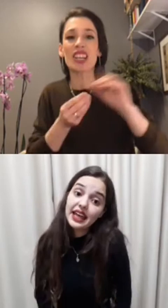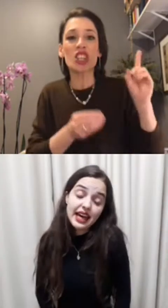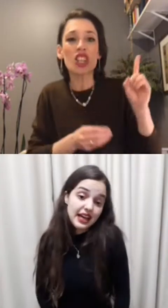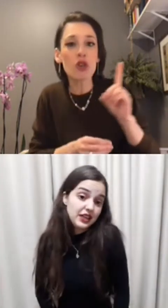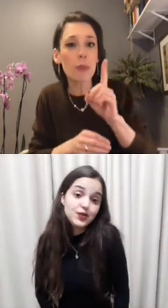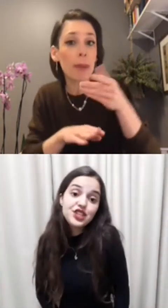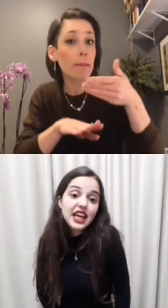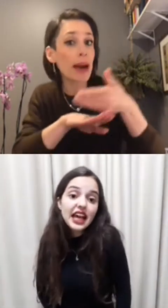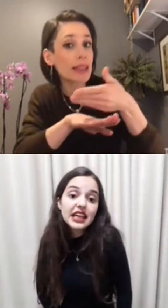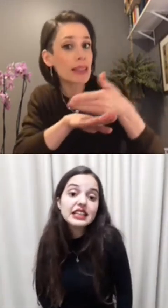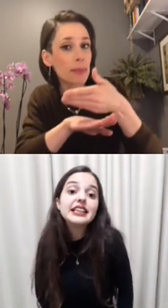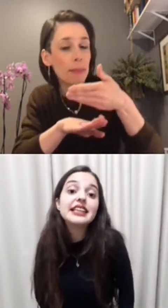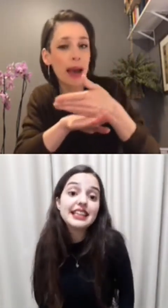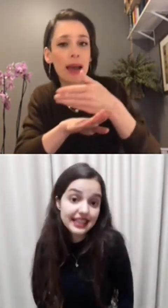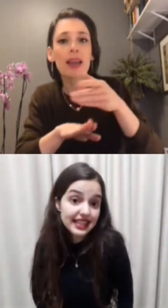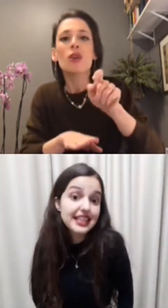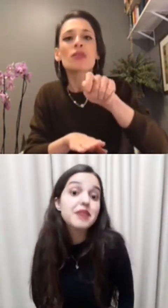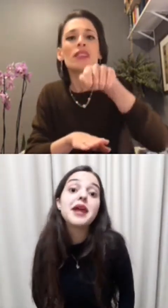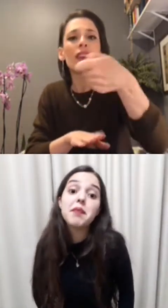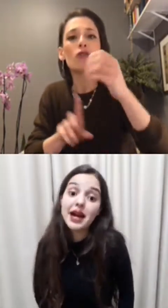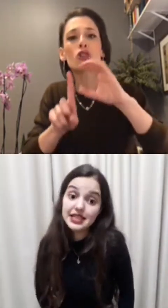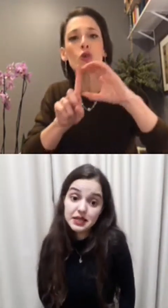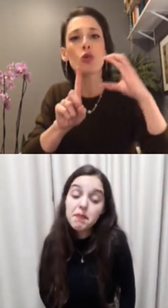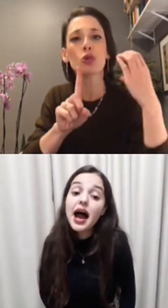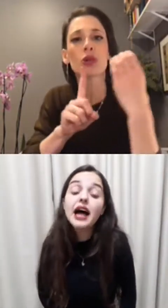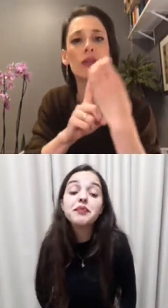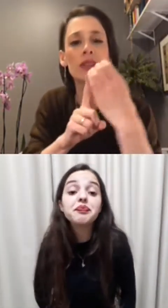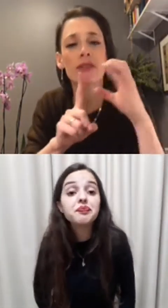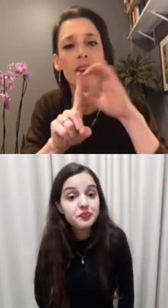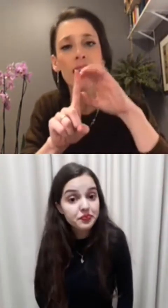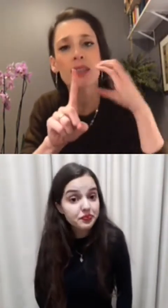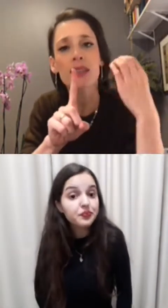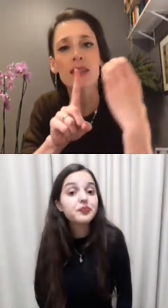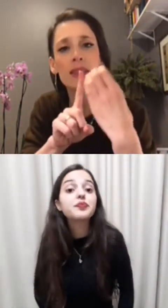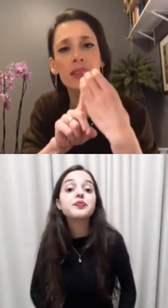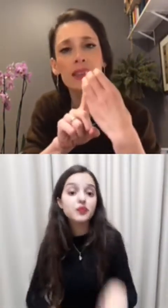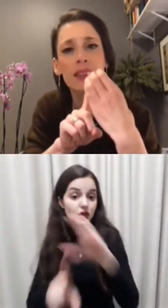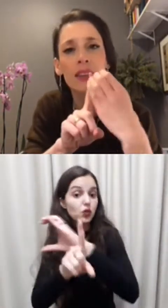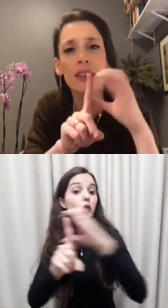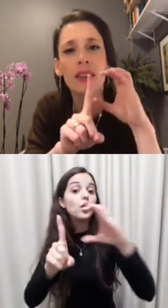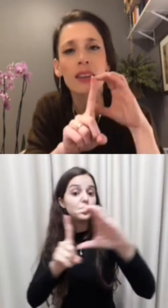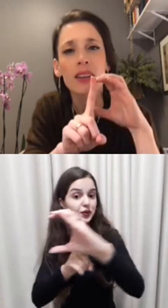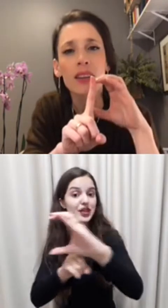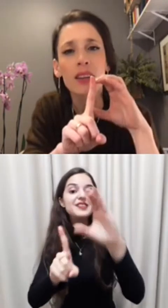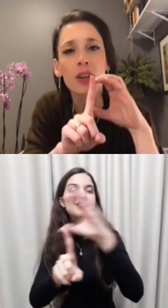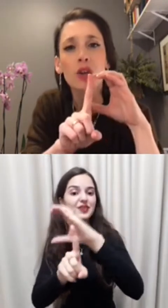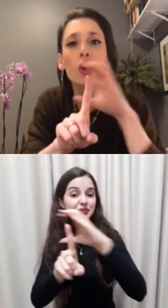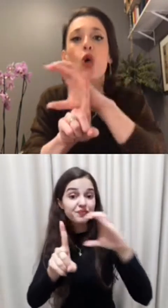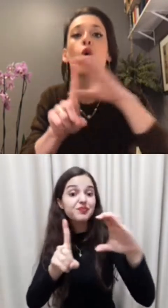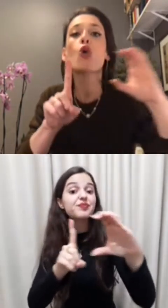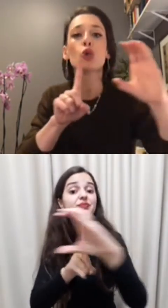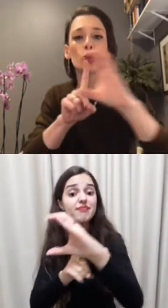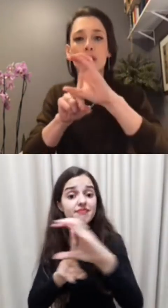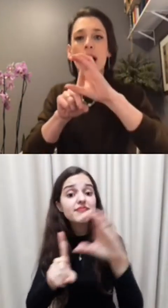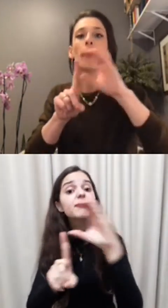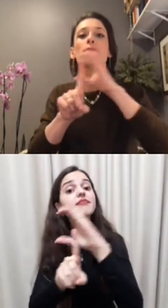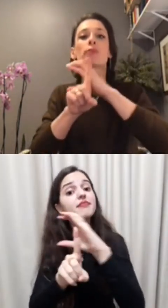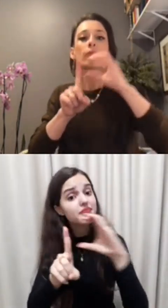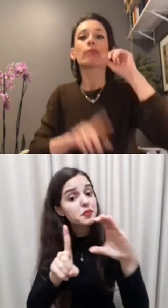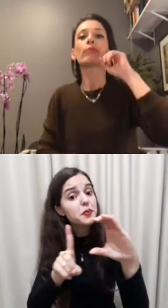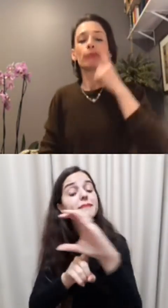entendi. Ele E aí chegou não para tinha participar. para Sinal de culto participar que você faz. o culto, isso. Culto,